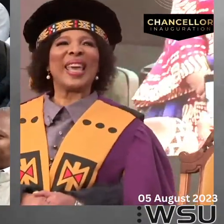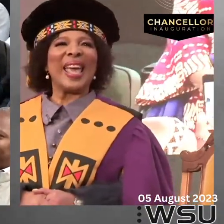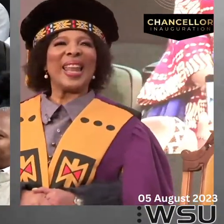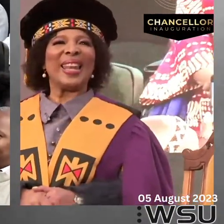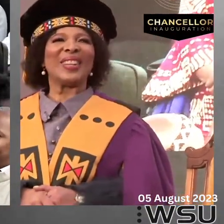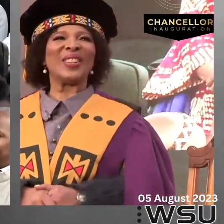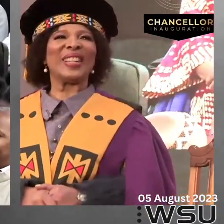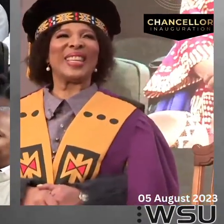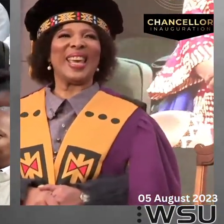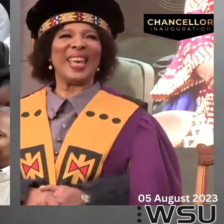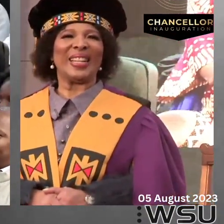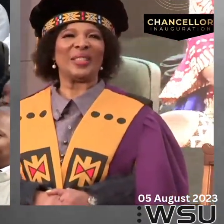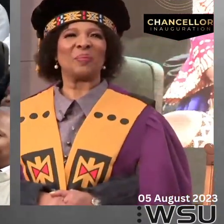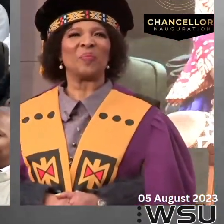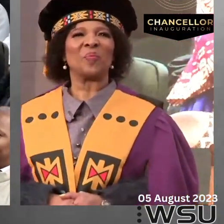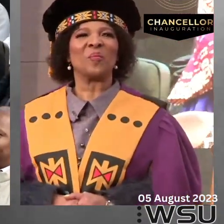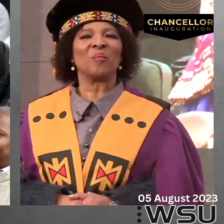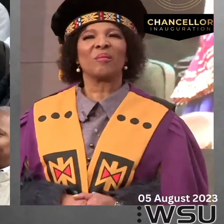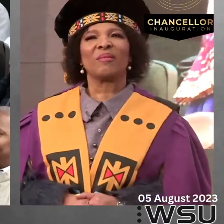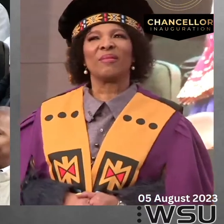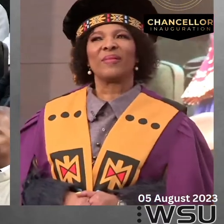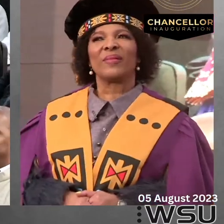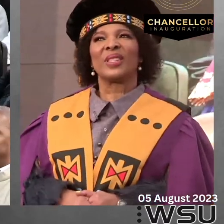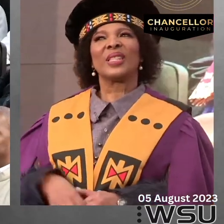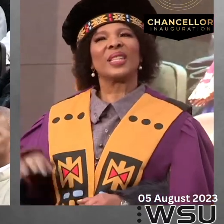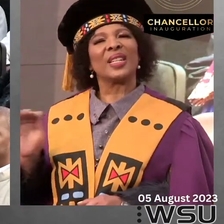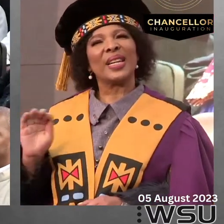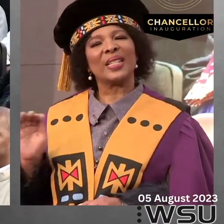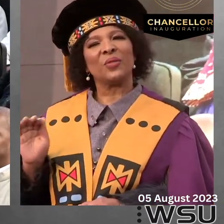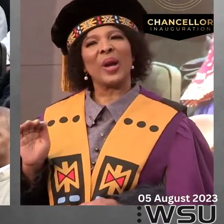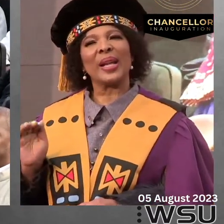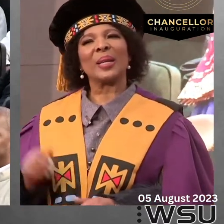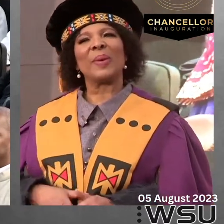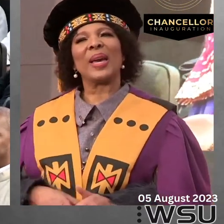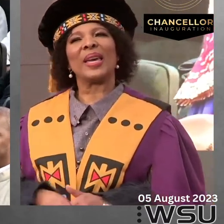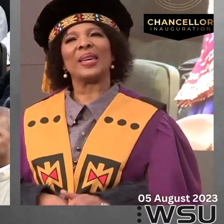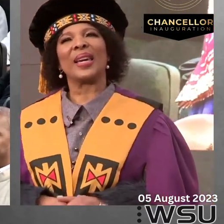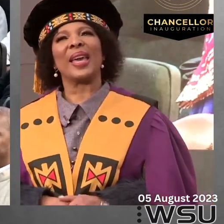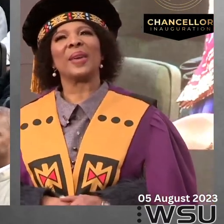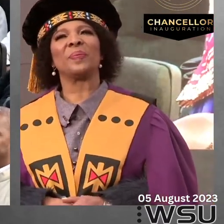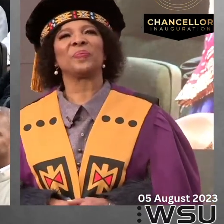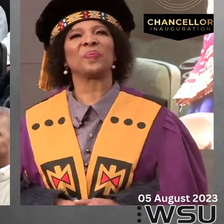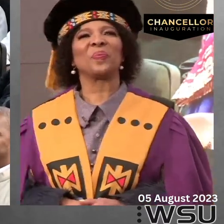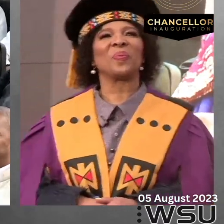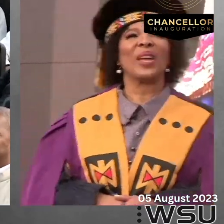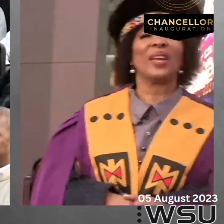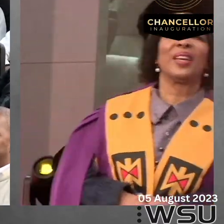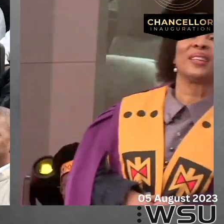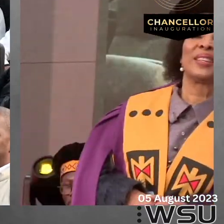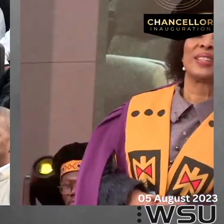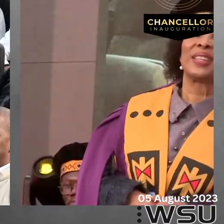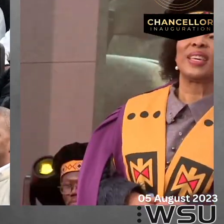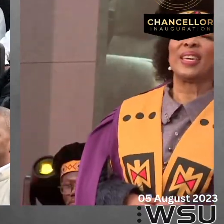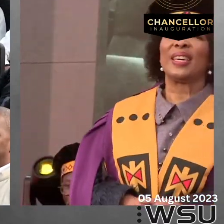only girl only girl she's the creative one ke phaya ekhaya